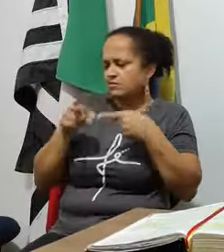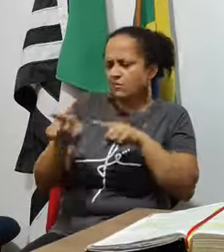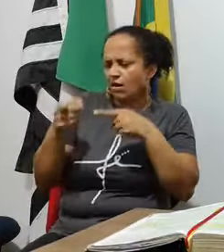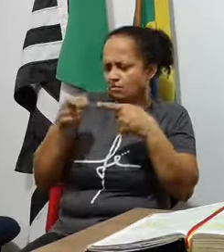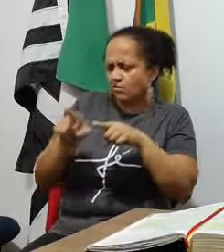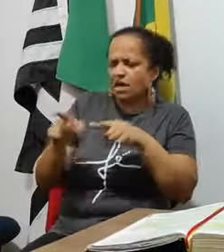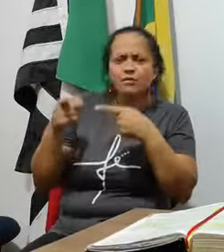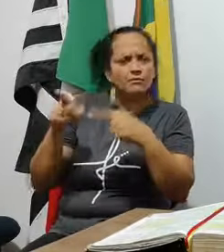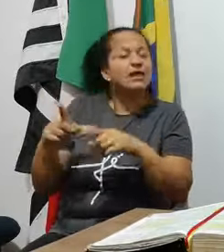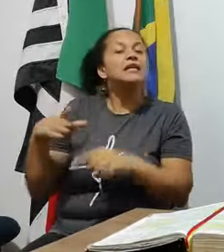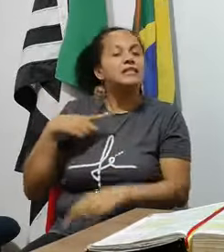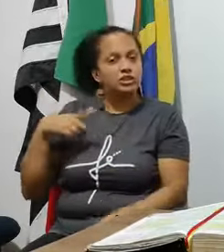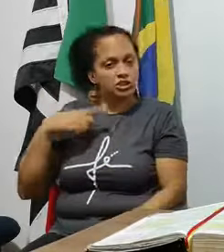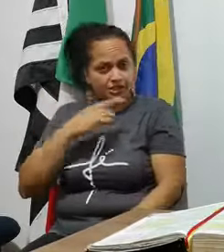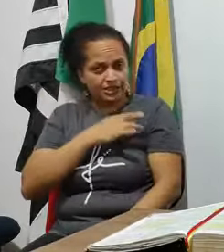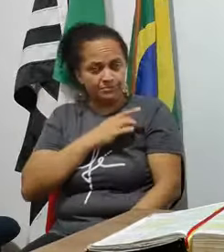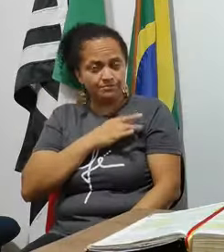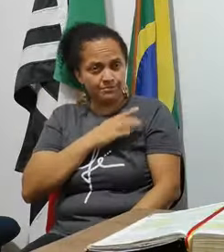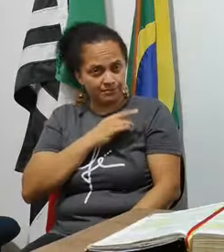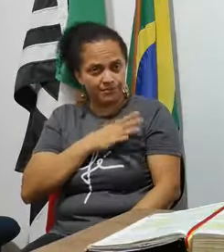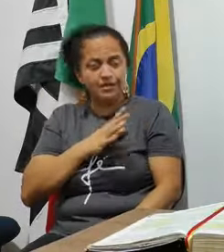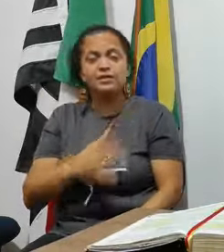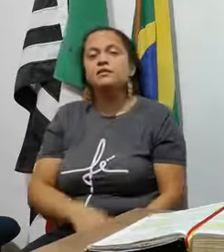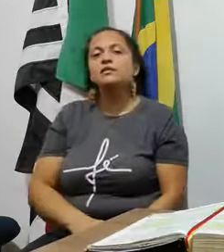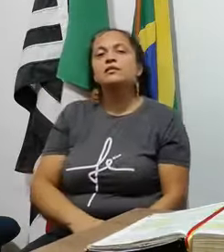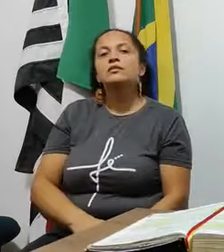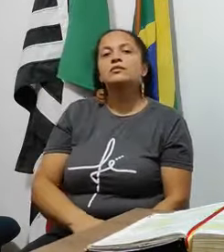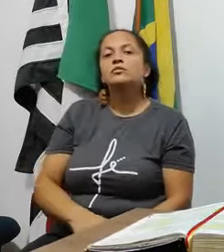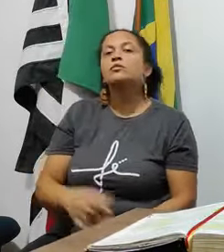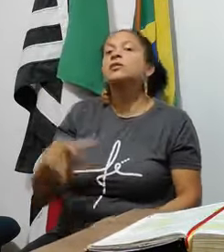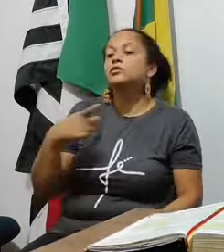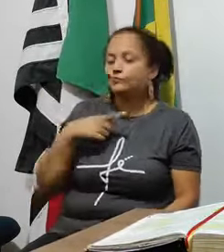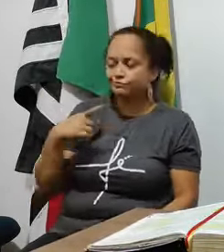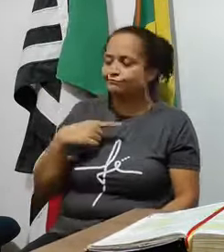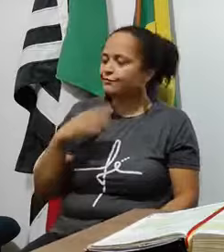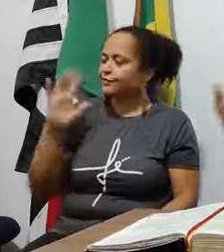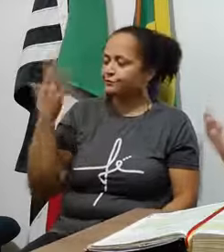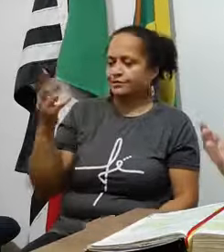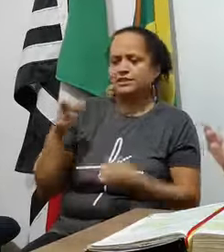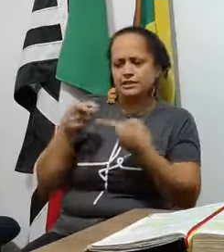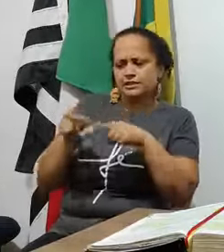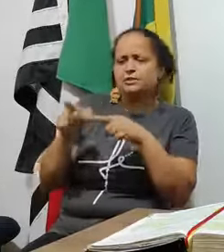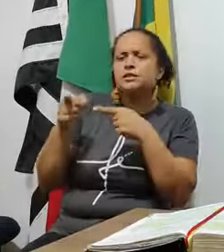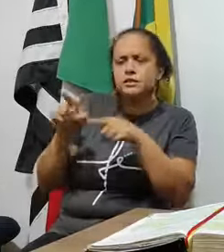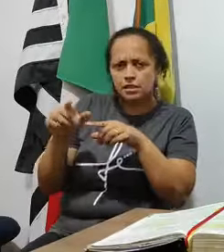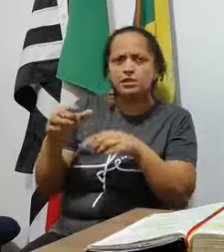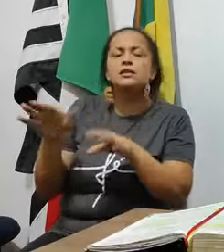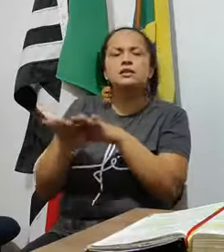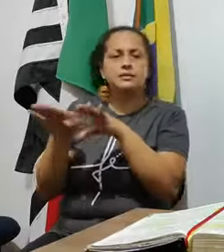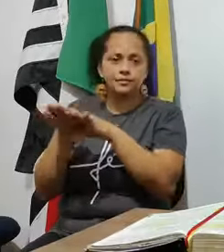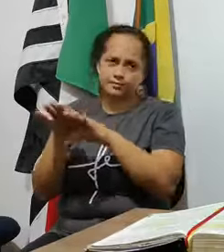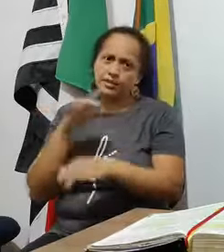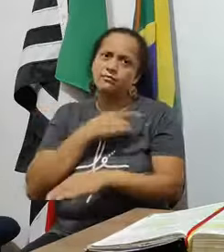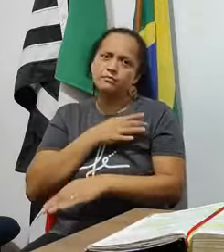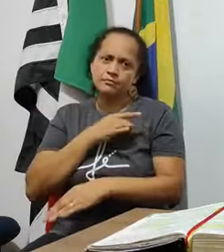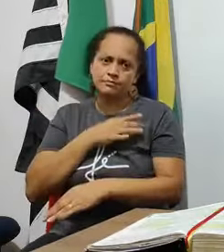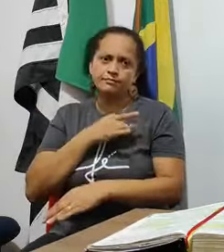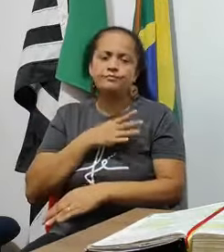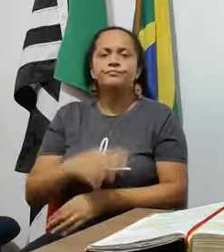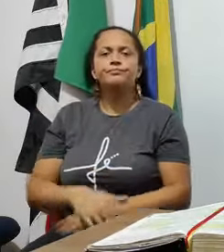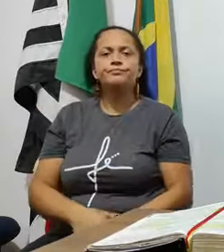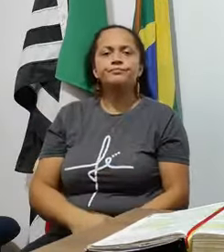fora, temores por dentro. Preste atenção, lutas por fora, temores por dentro. Em